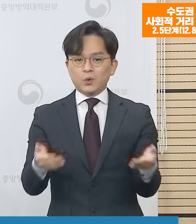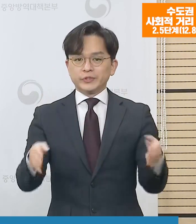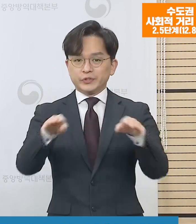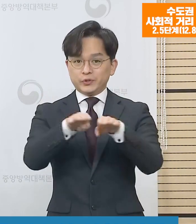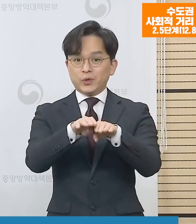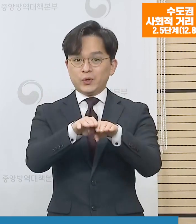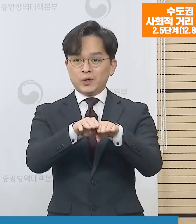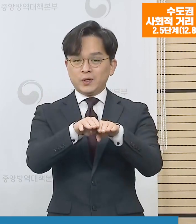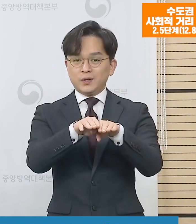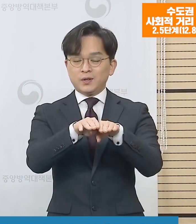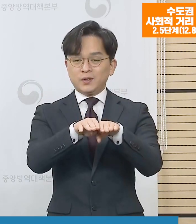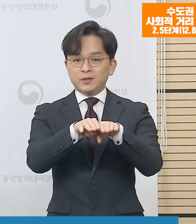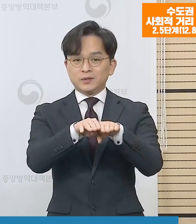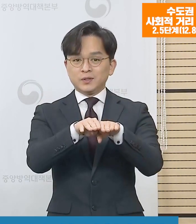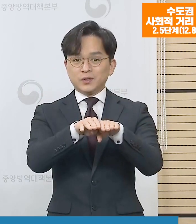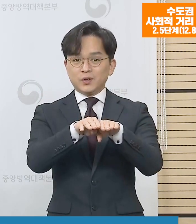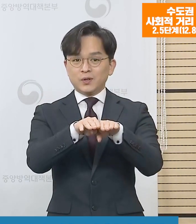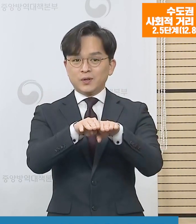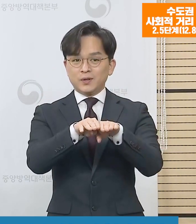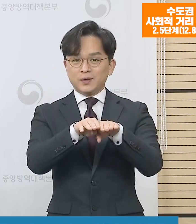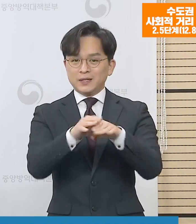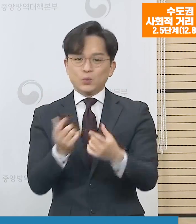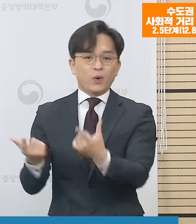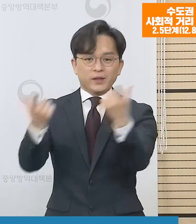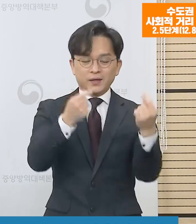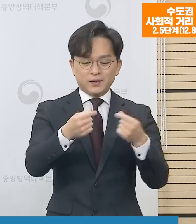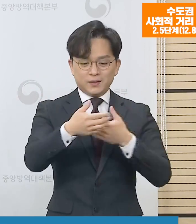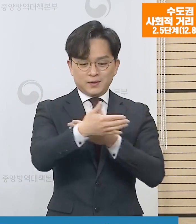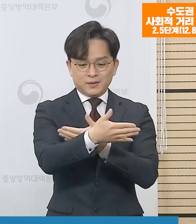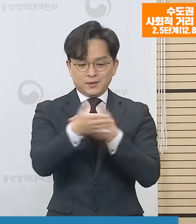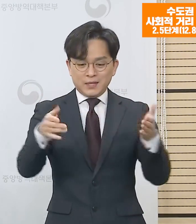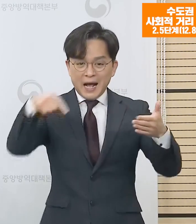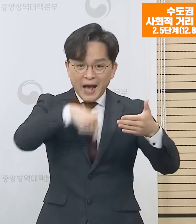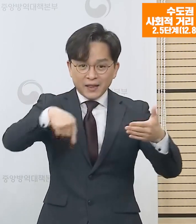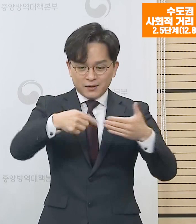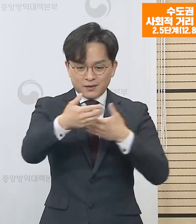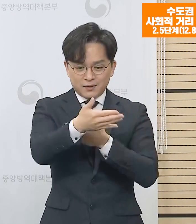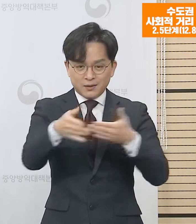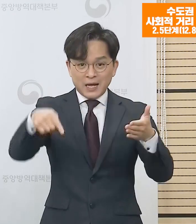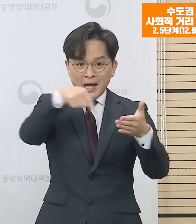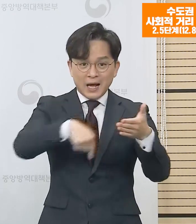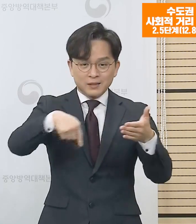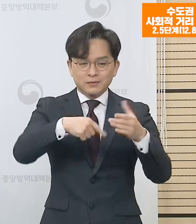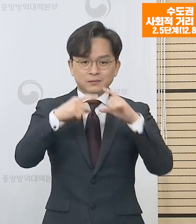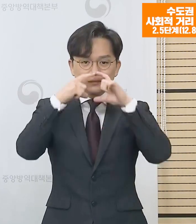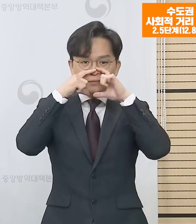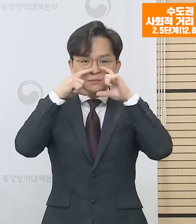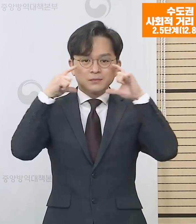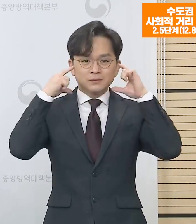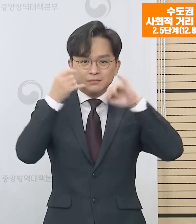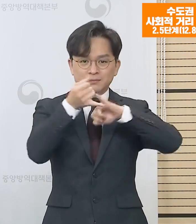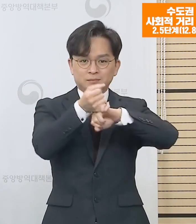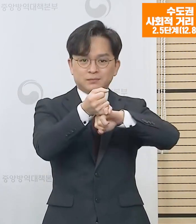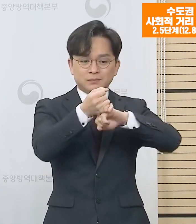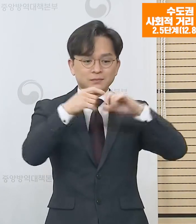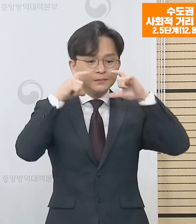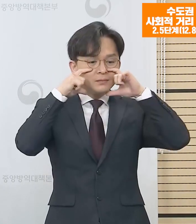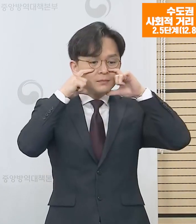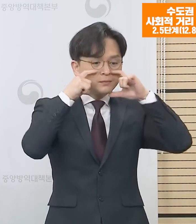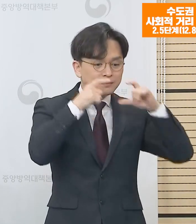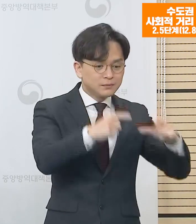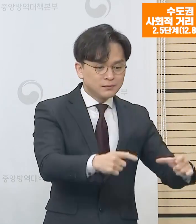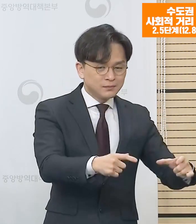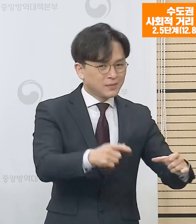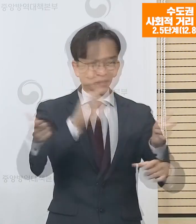상황을 불문하고 실내에서는 반드시 마스크를 착용해 주시고 마스크를 벗는 상황을 최소화해